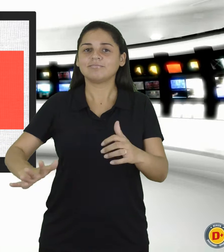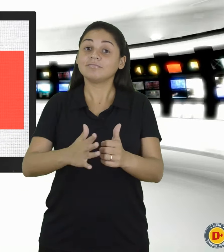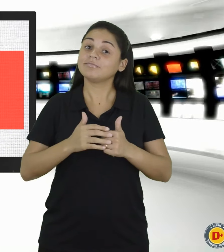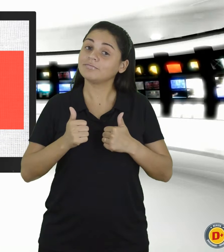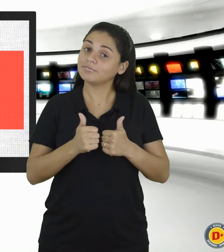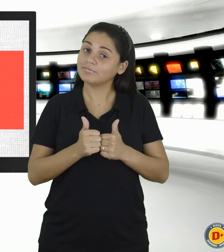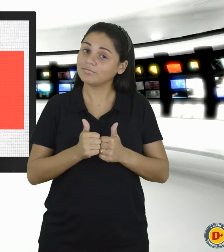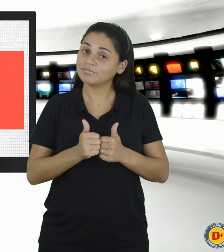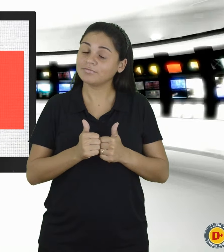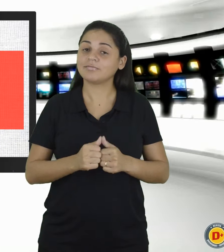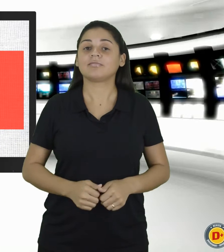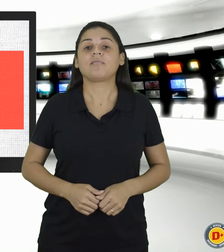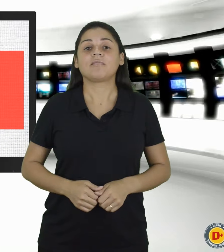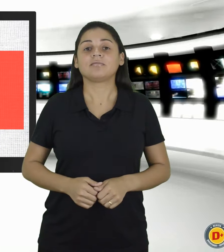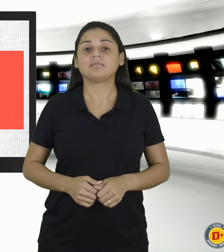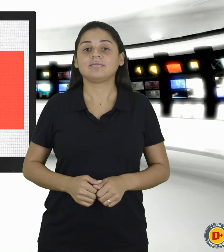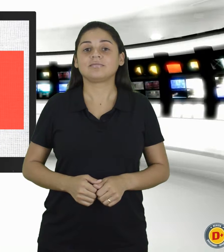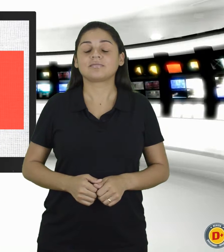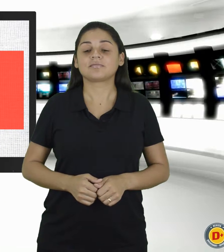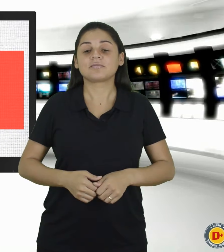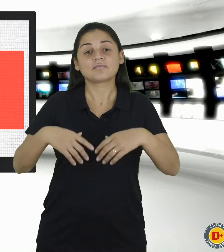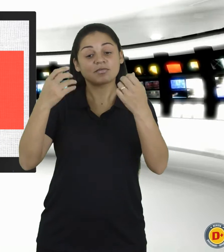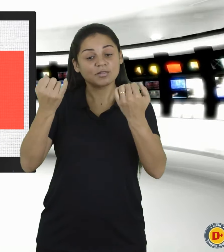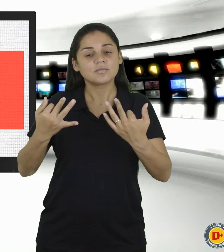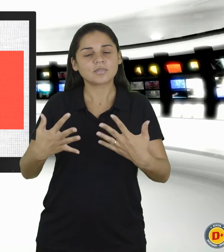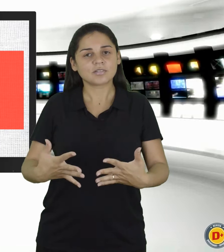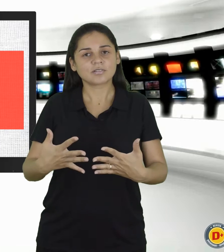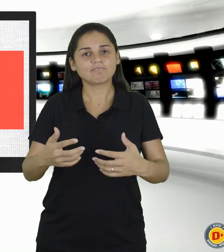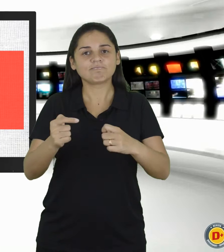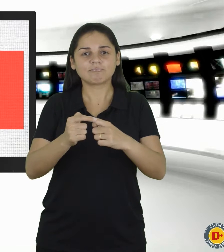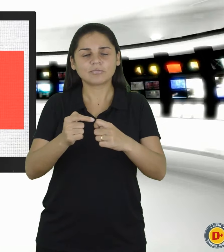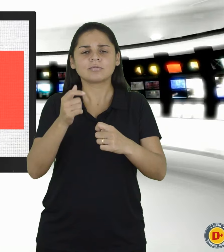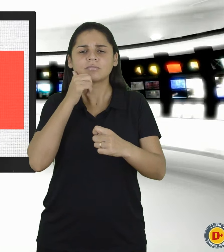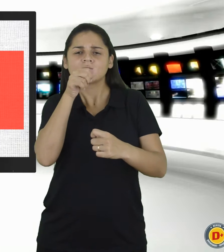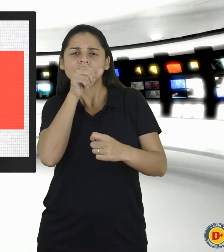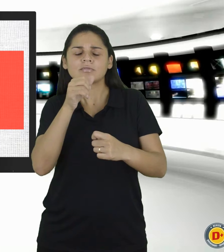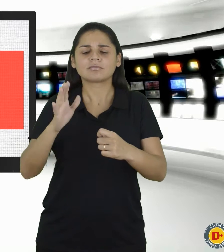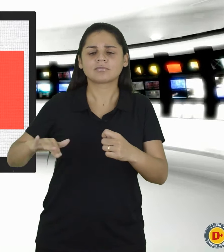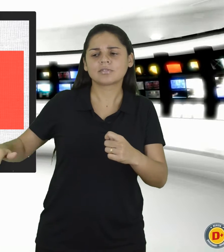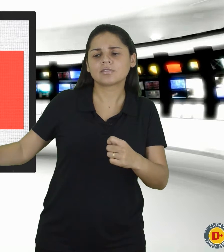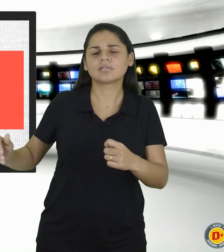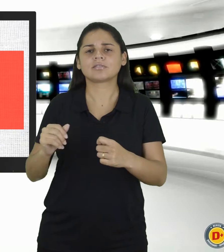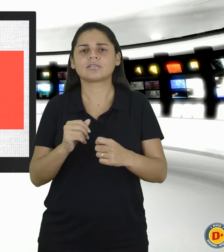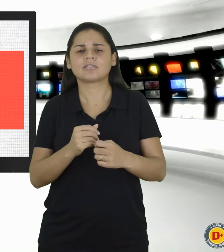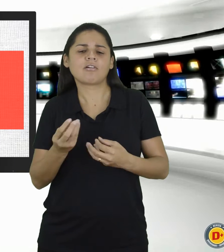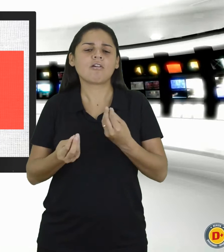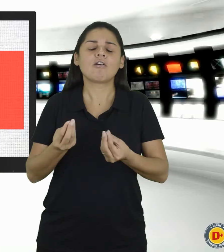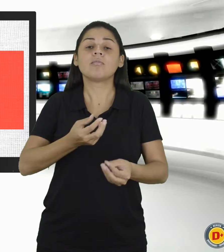cedo o problema, aliás, até mesmo antes da confirmação, o tratamento deve começar. Isso, sem dúvidas, vai possibilitar que